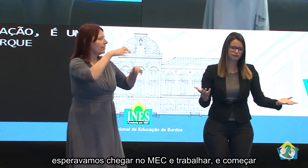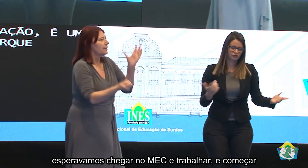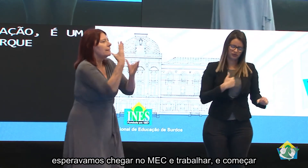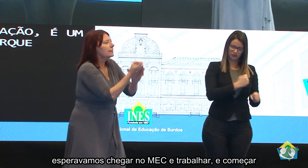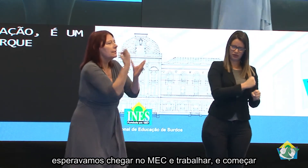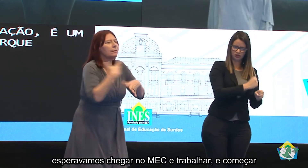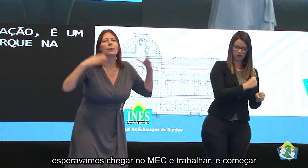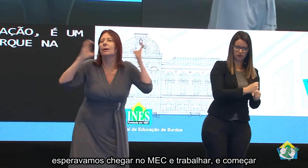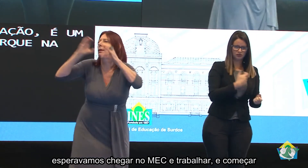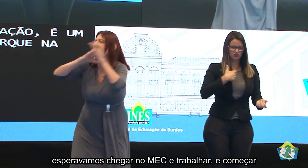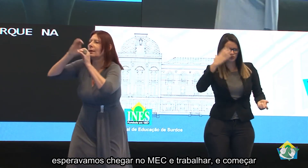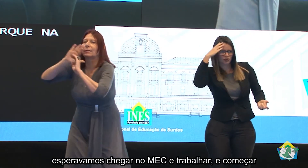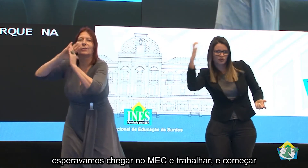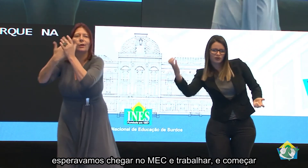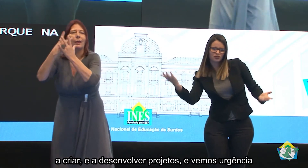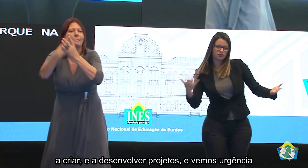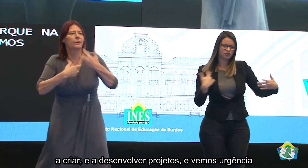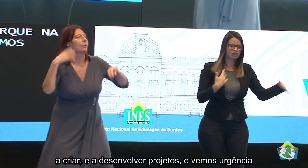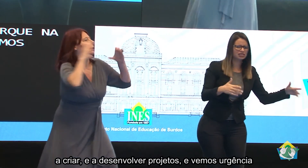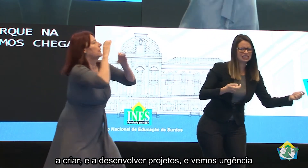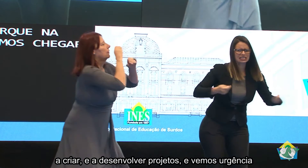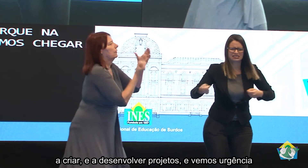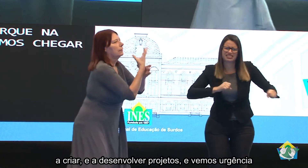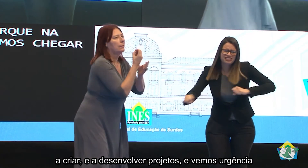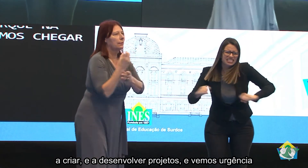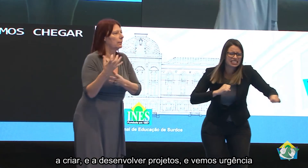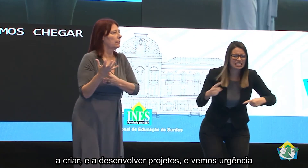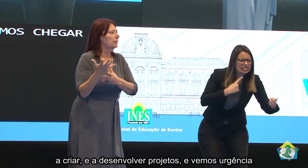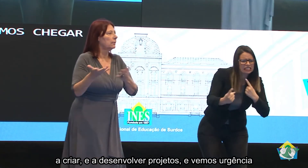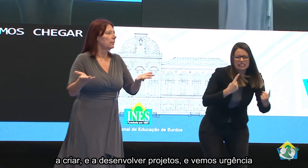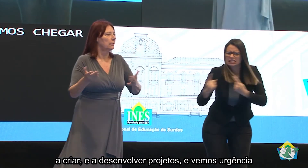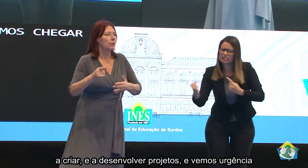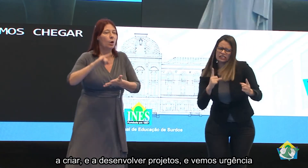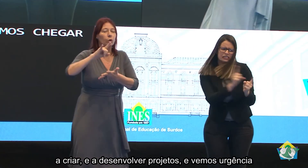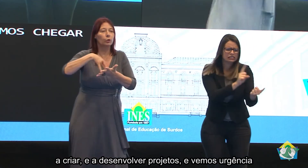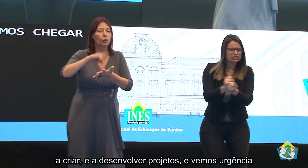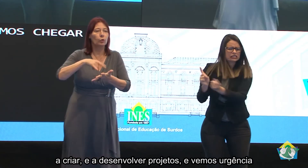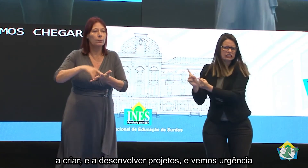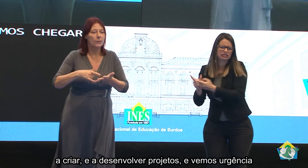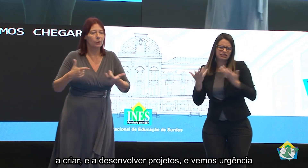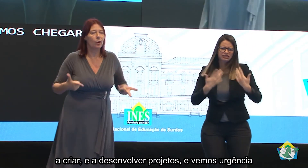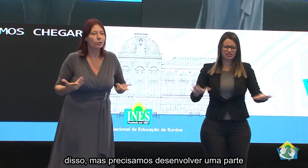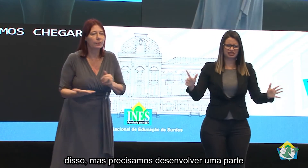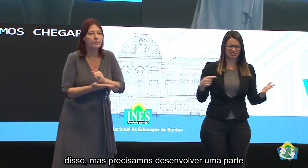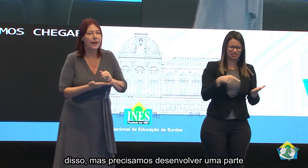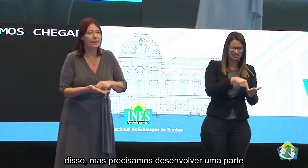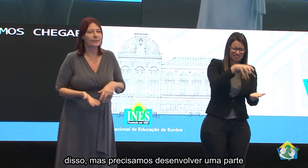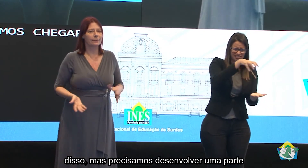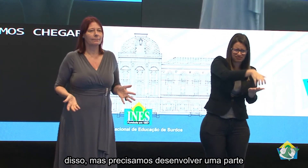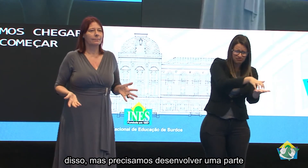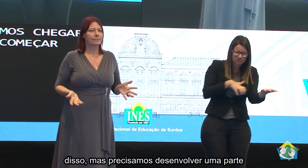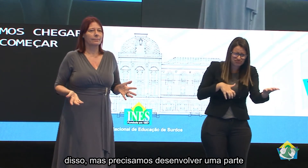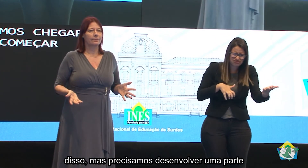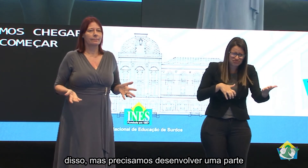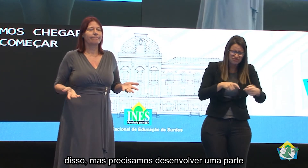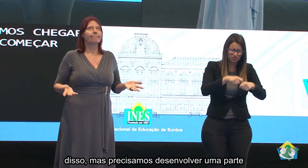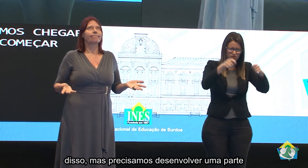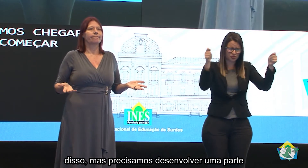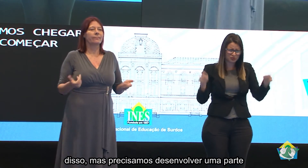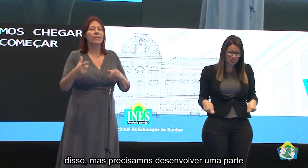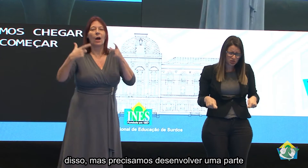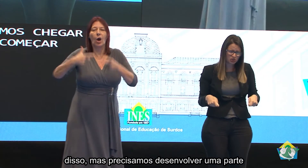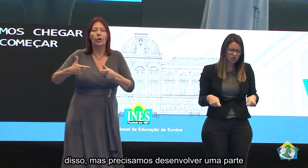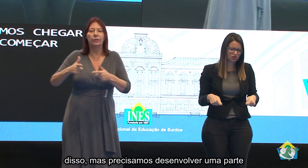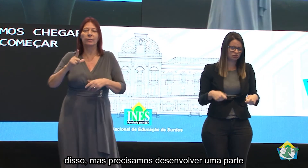MEC e trabalhar e começar a criar e a desenvolver projetos, e temos urgência disso, mas